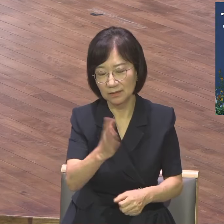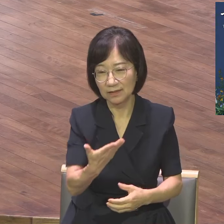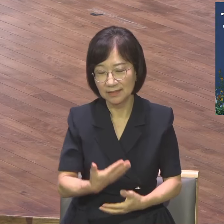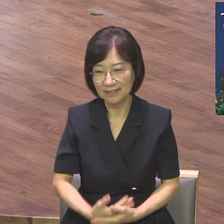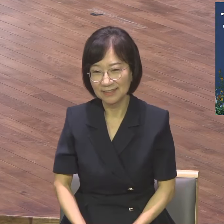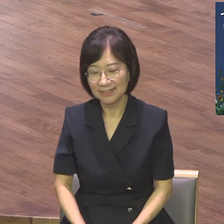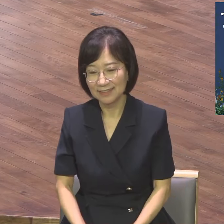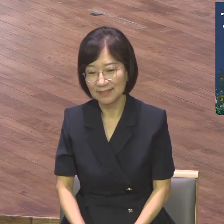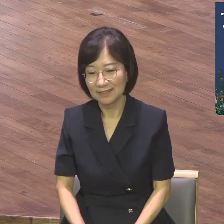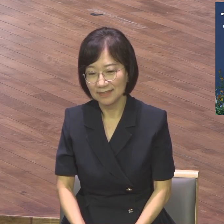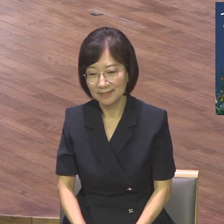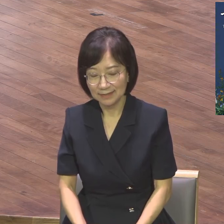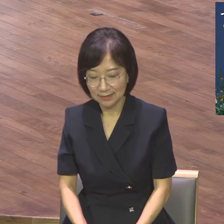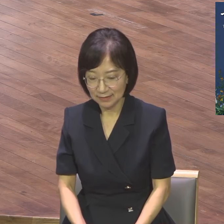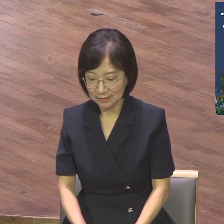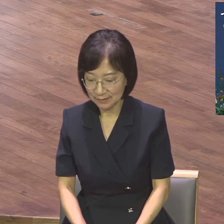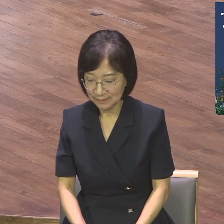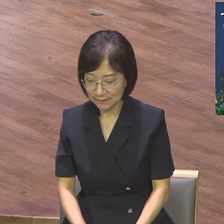되는 것 같습니까?